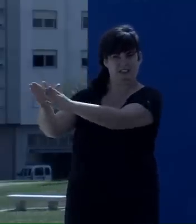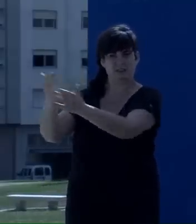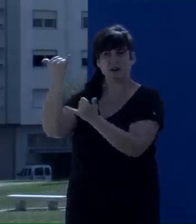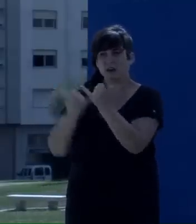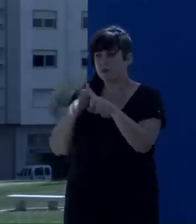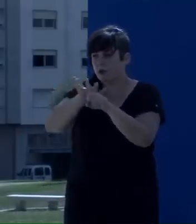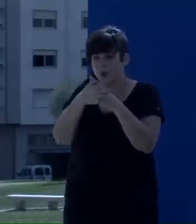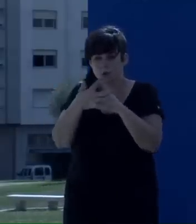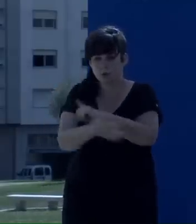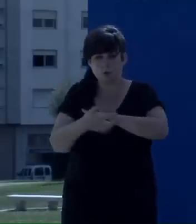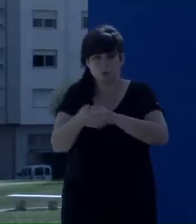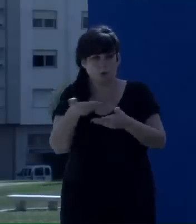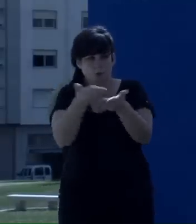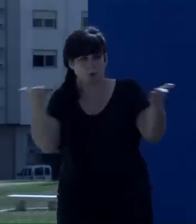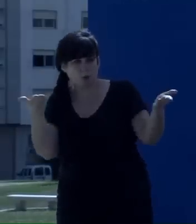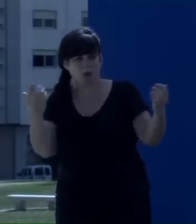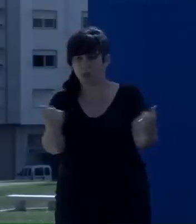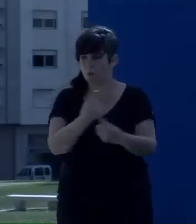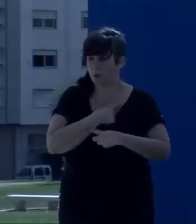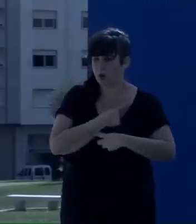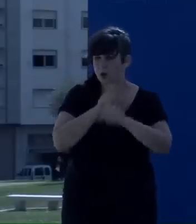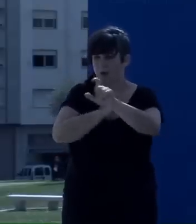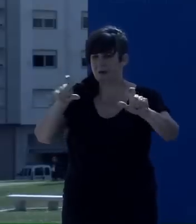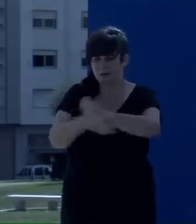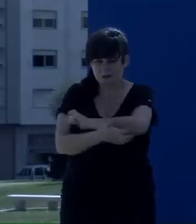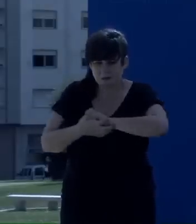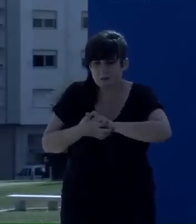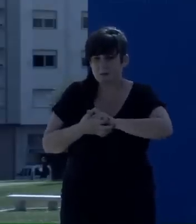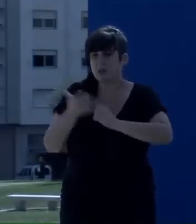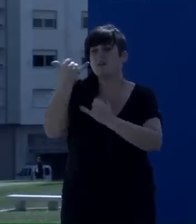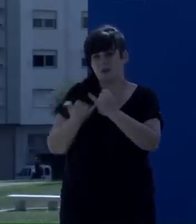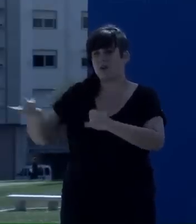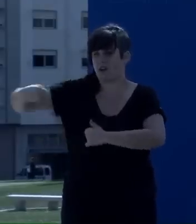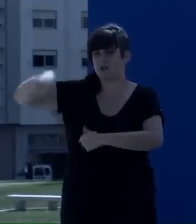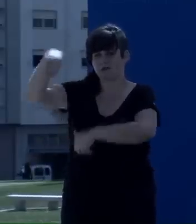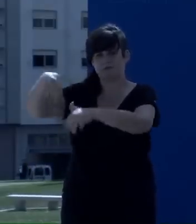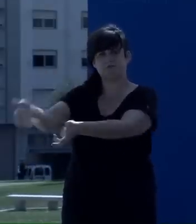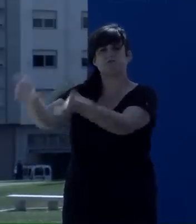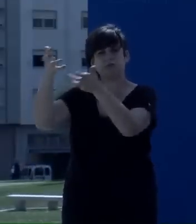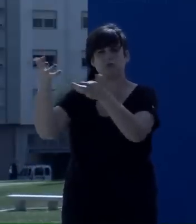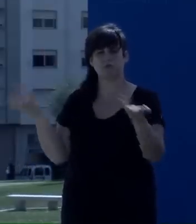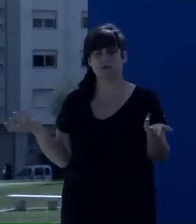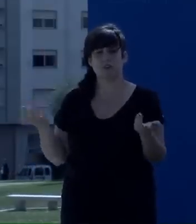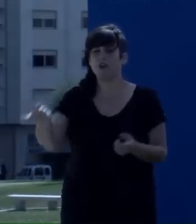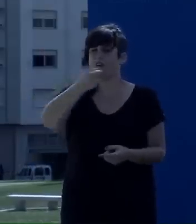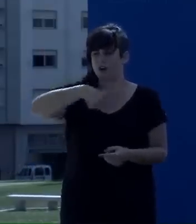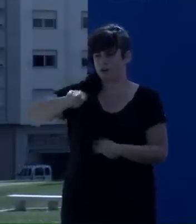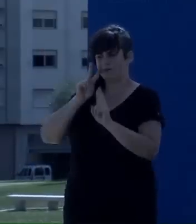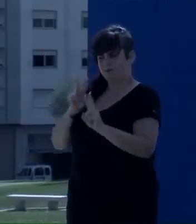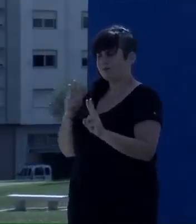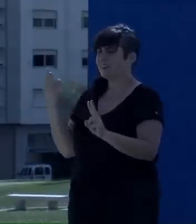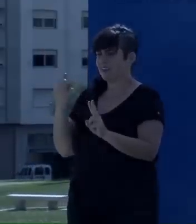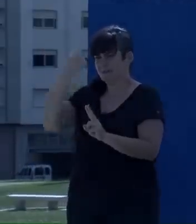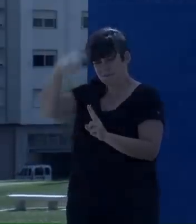de pobreza, de paro e de miseria, ese partido gañase eleccións. Temos que ter isto en conta